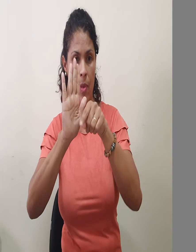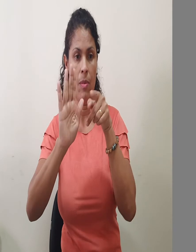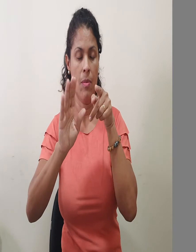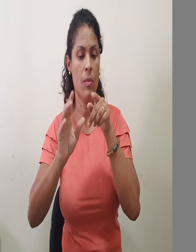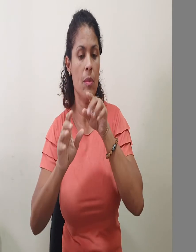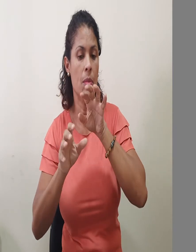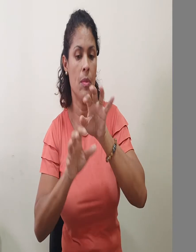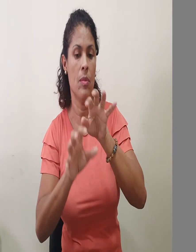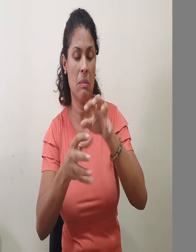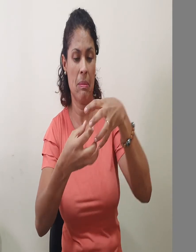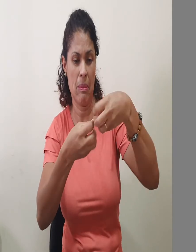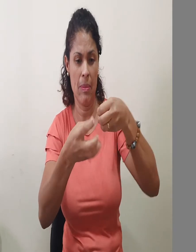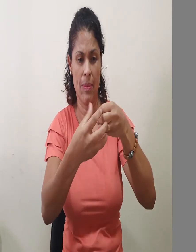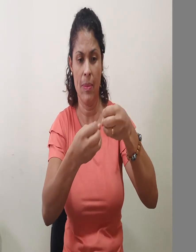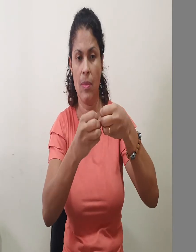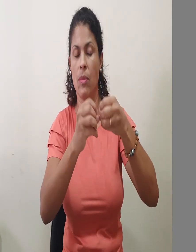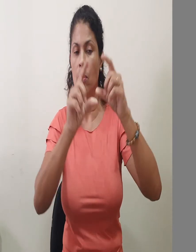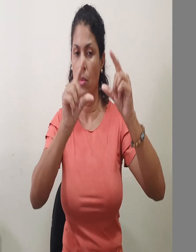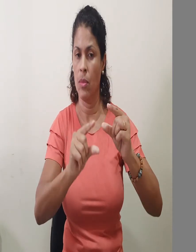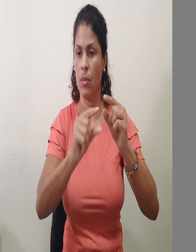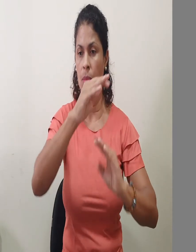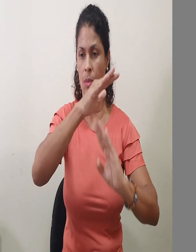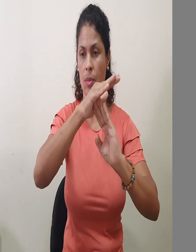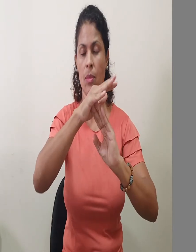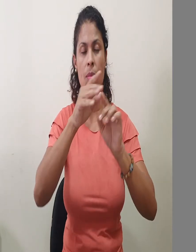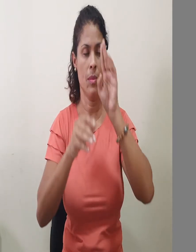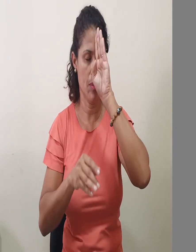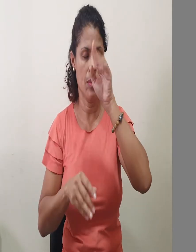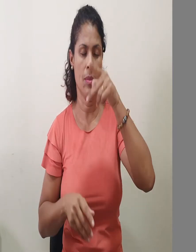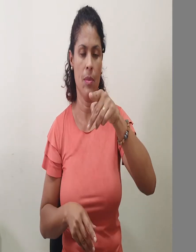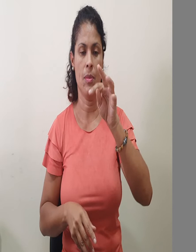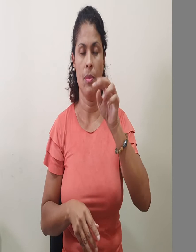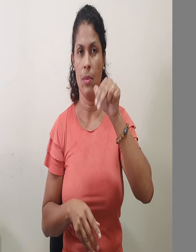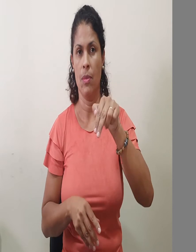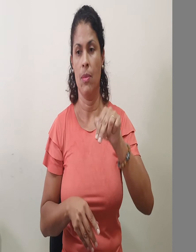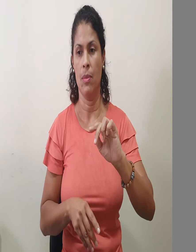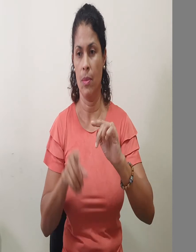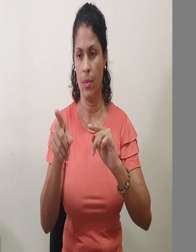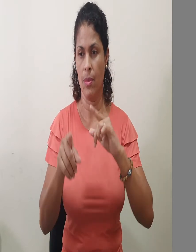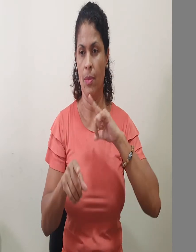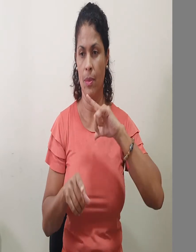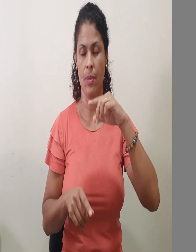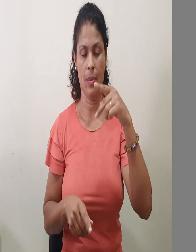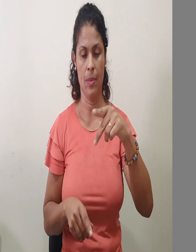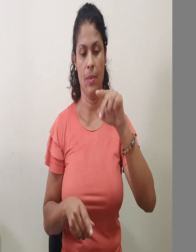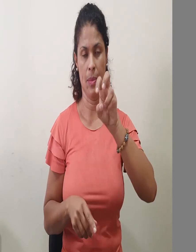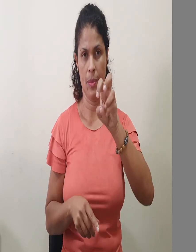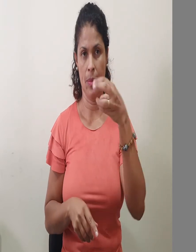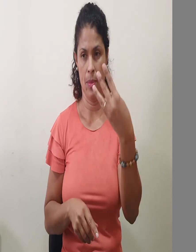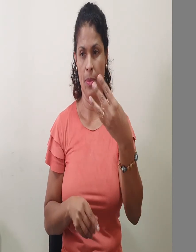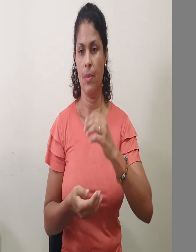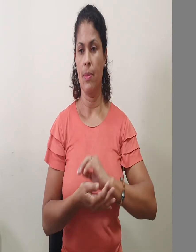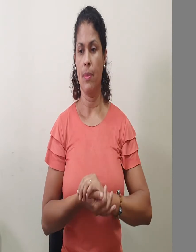As nossas células possuem em sua superfície os chamados fatores de crescimento, relacionados com